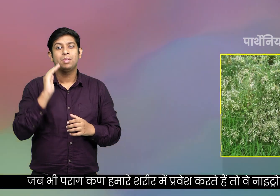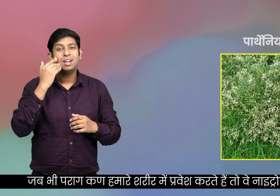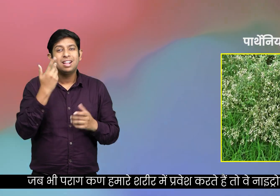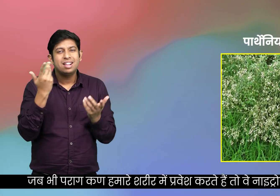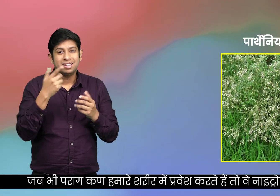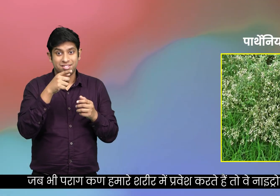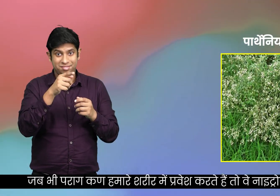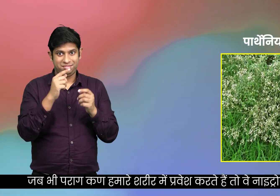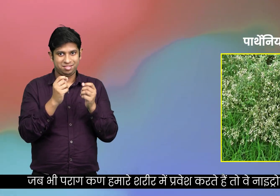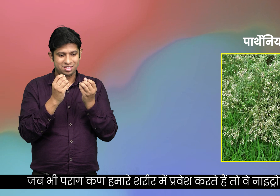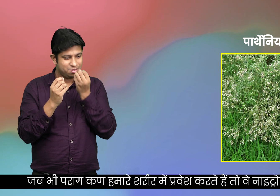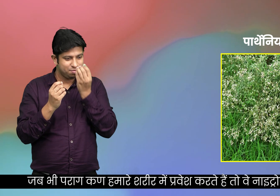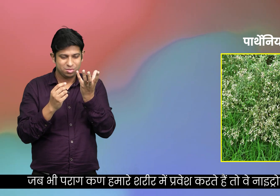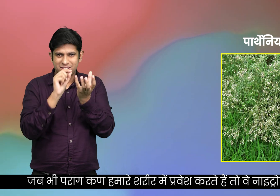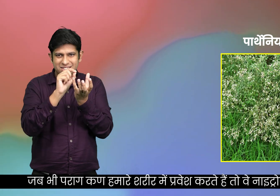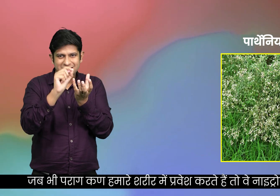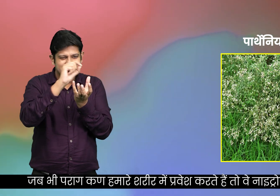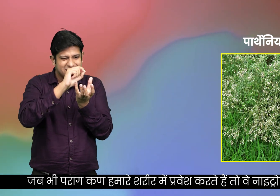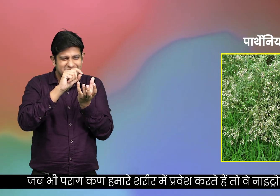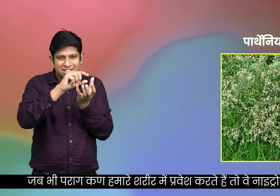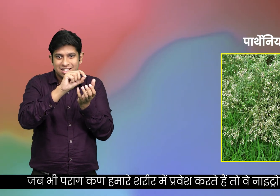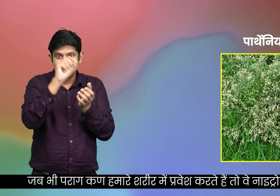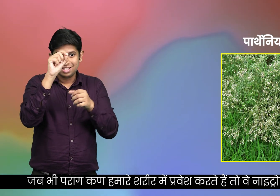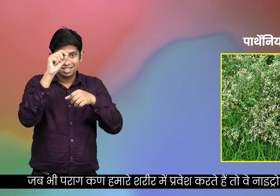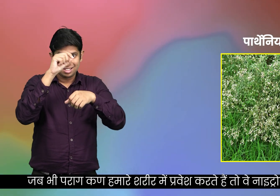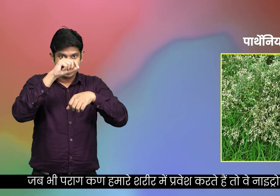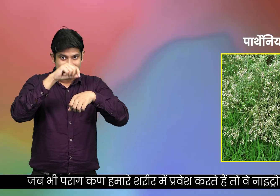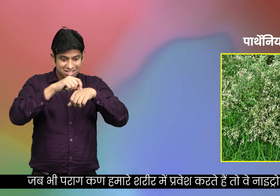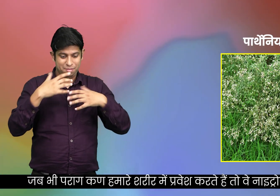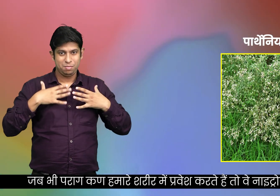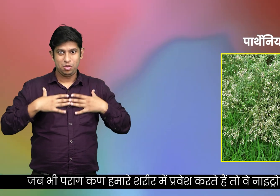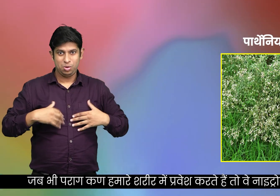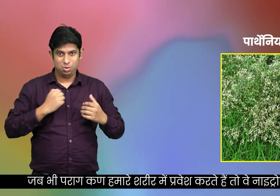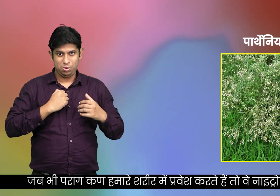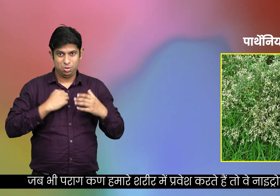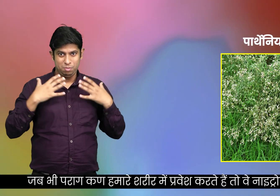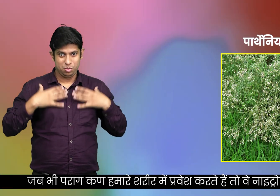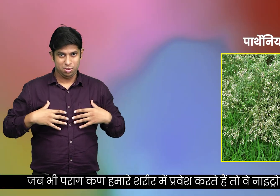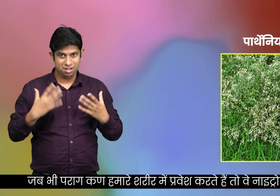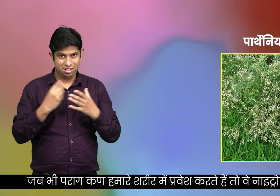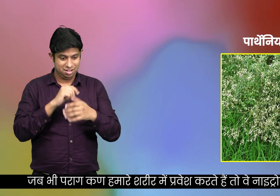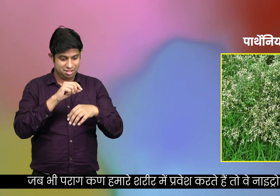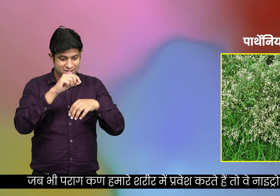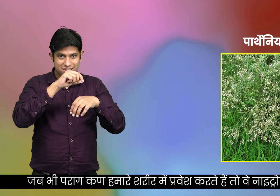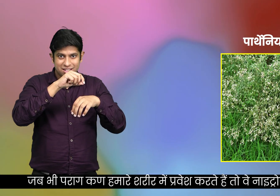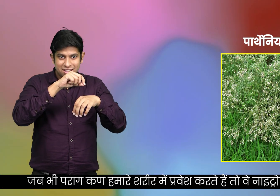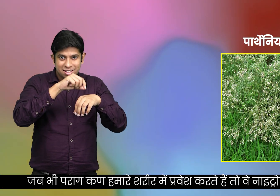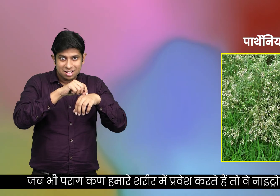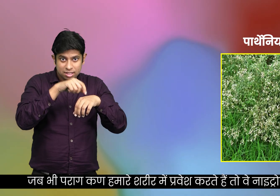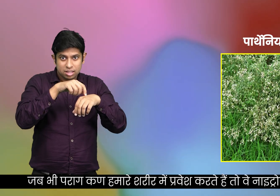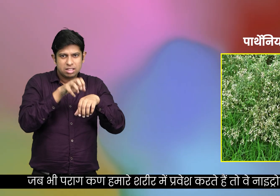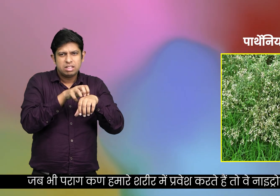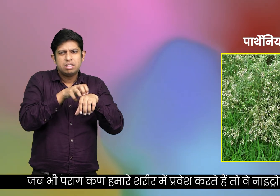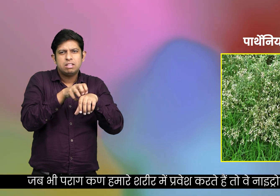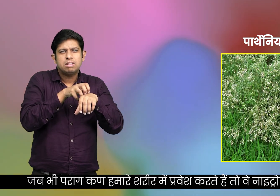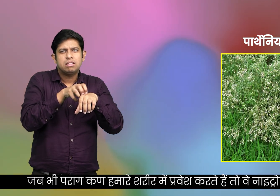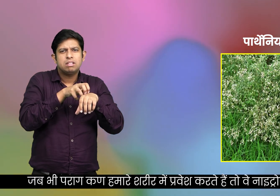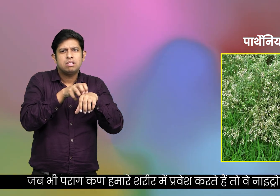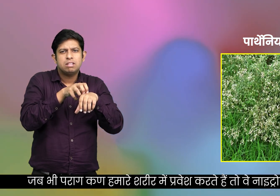जब भी पराग कण हमारे शरीर में प्रवेश करते हैं तो वे नाइट्रोजनी